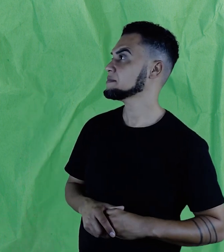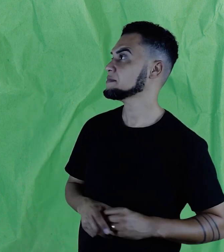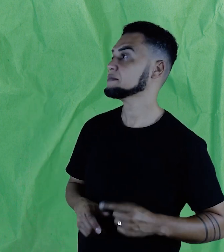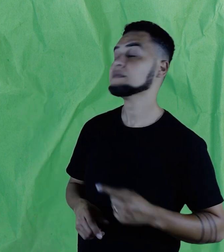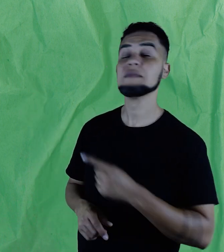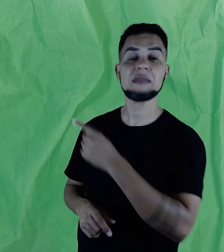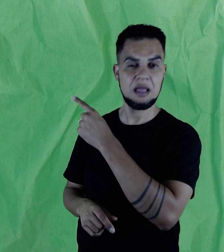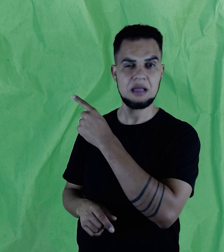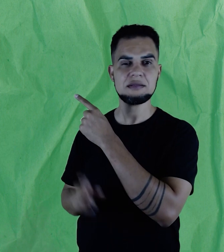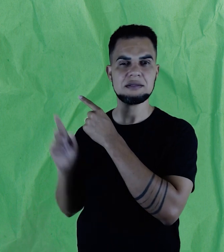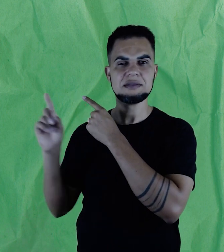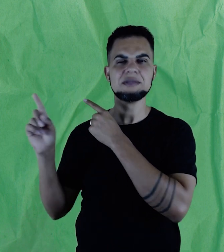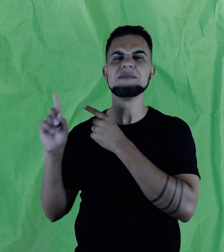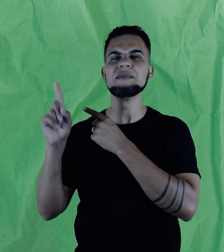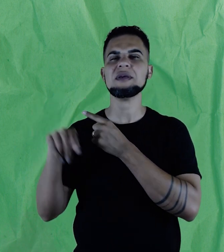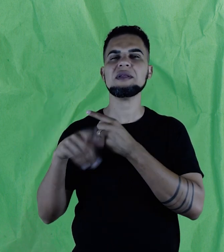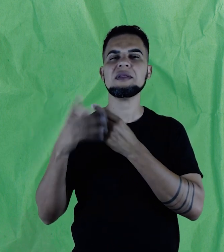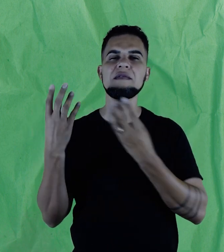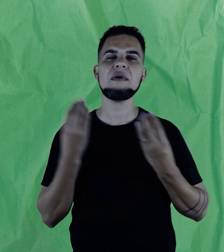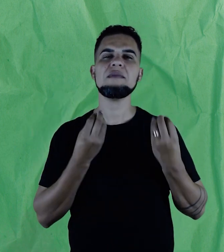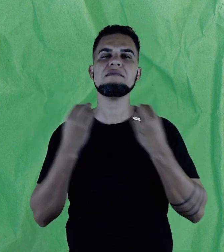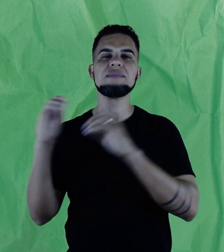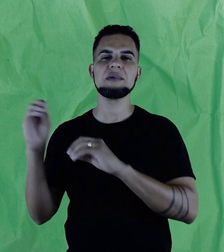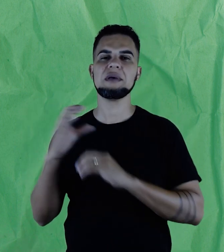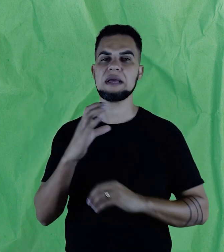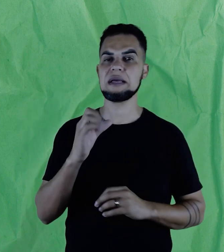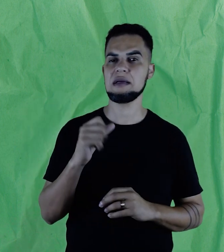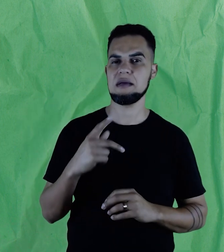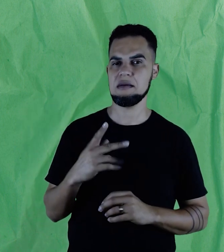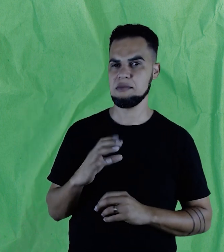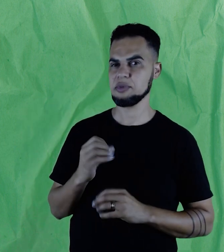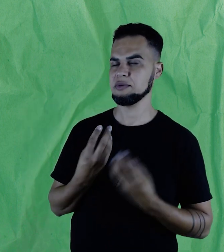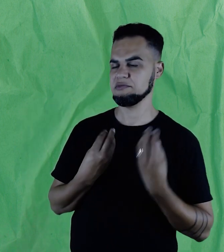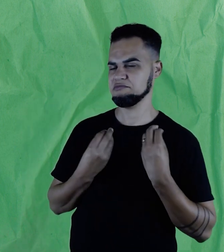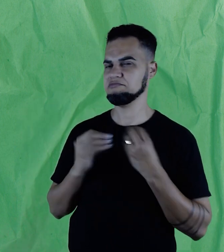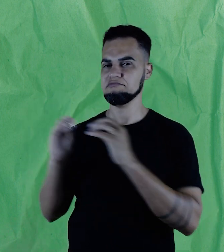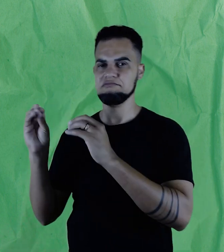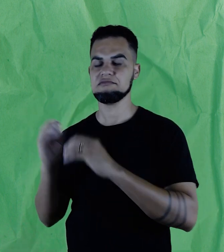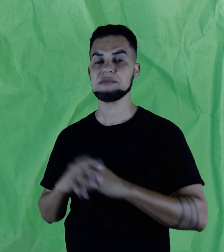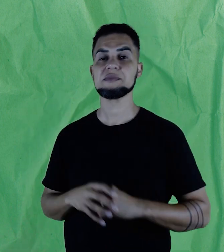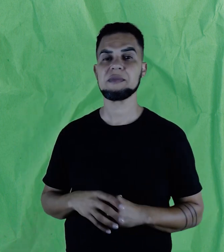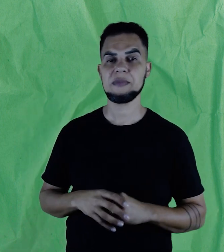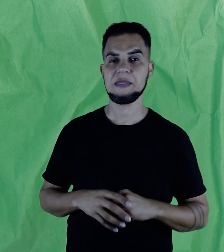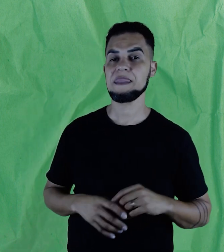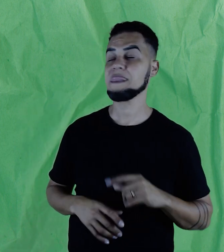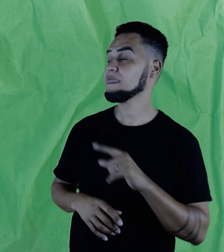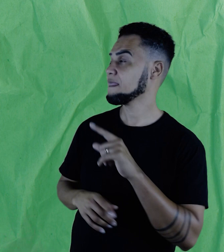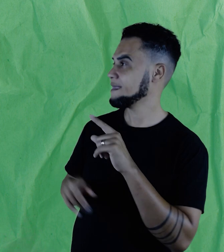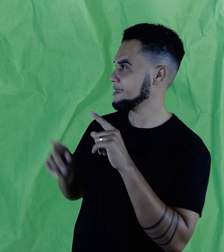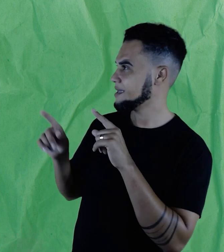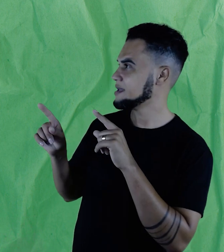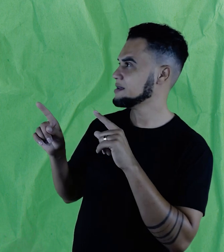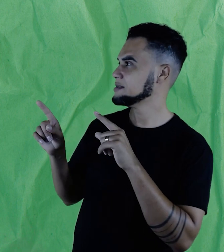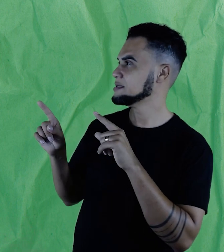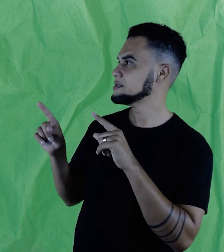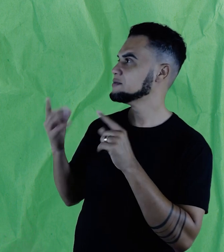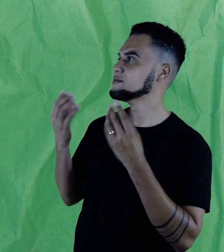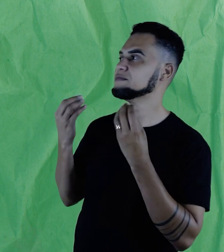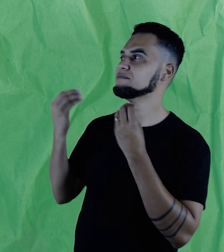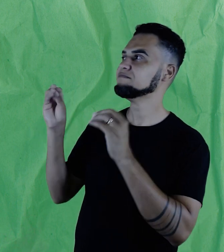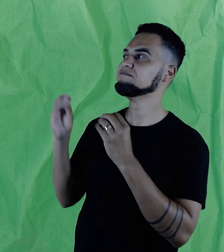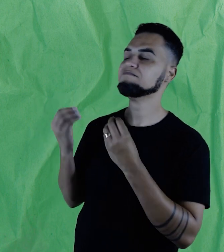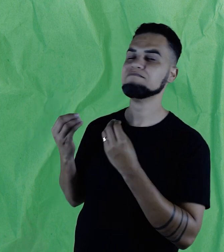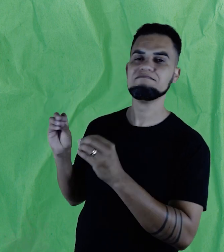Esse aqui mesmo, eu vou adicionar um campo a ele, tá? E esse campo aqui eu vou colocar